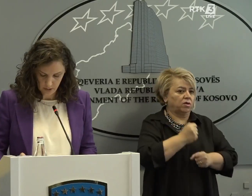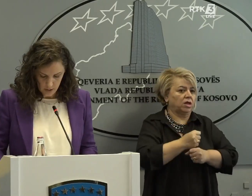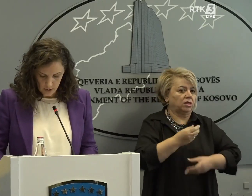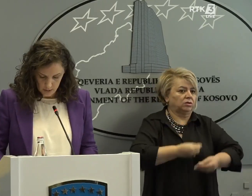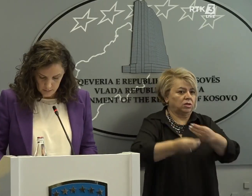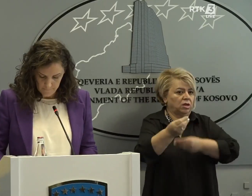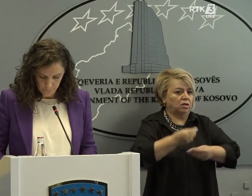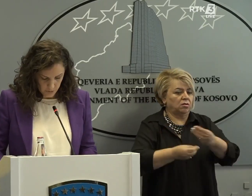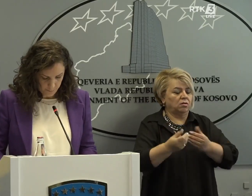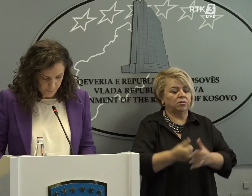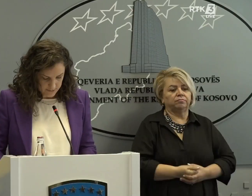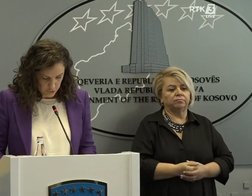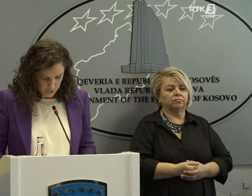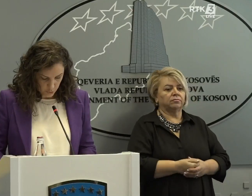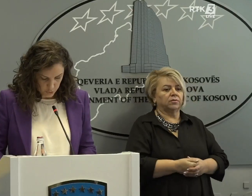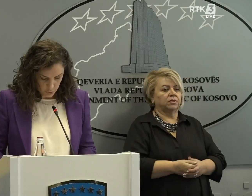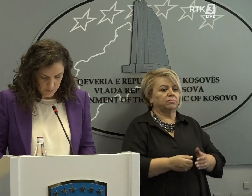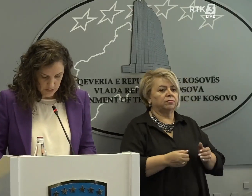Transfereve më